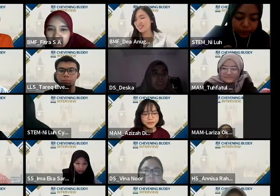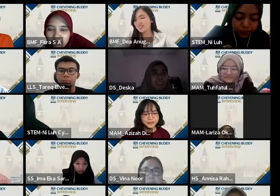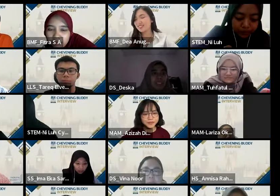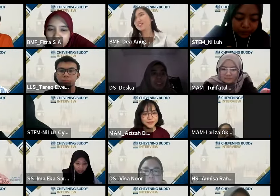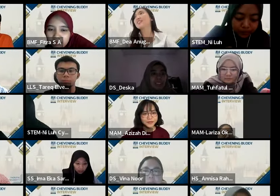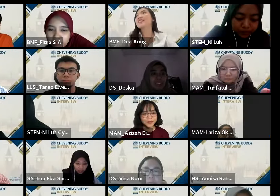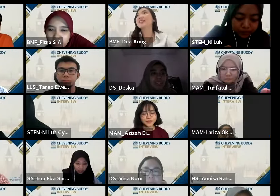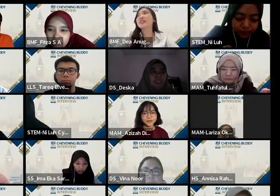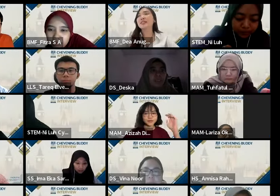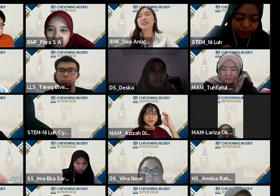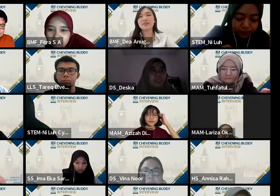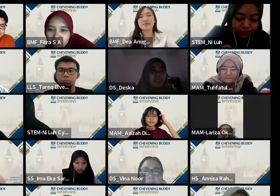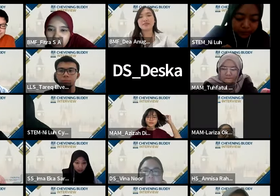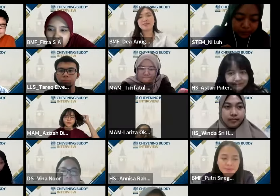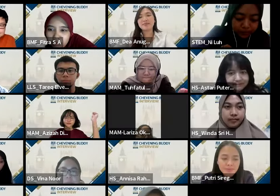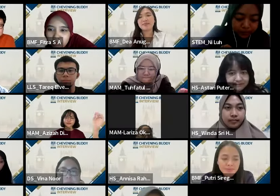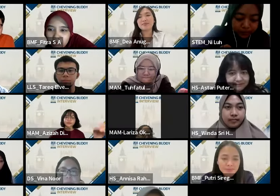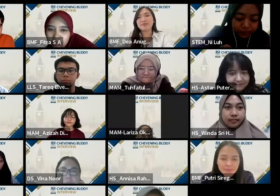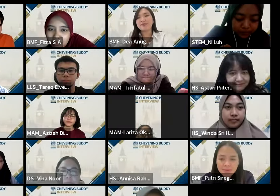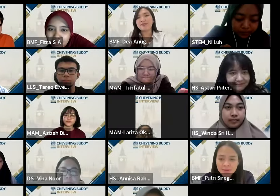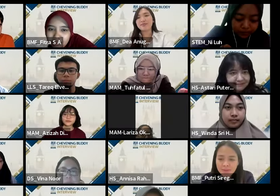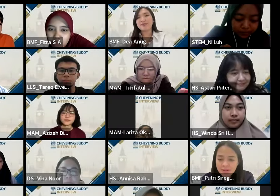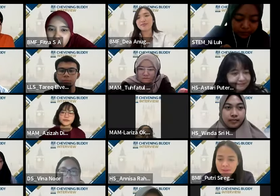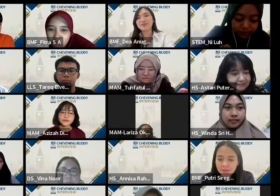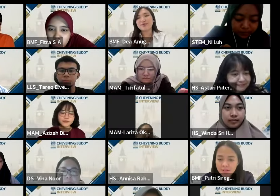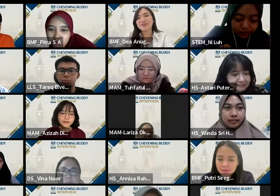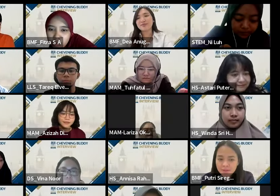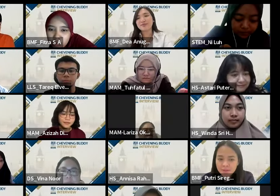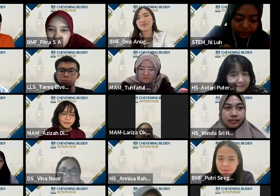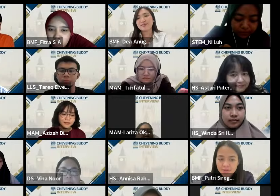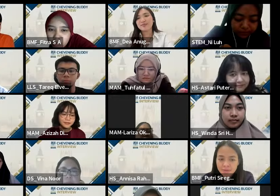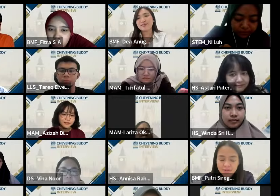Makasih Mas makasih makasih Kak